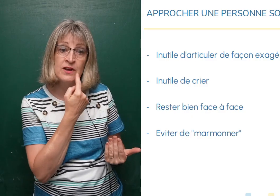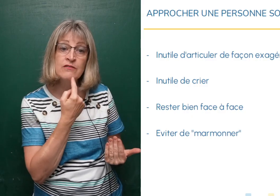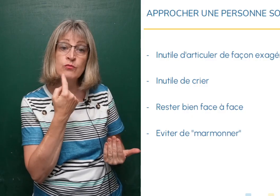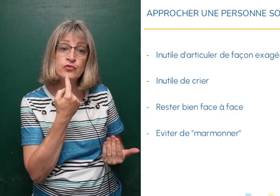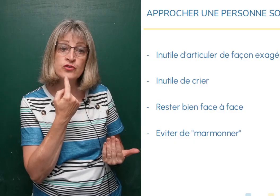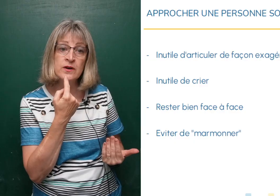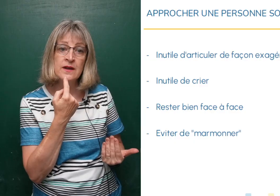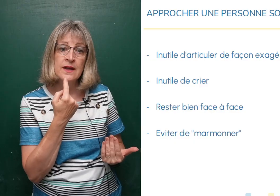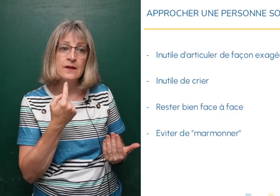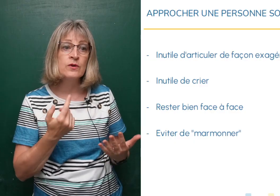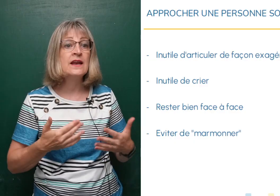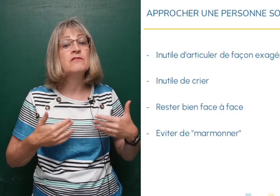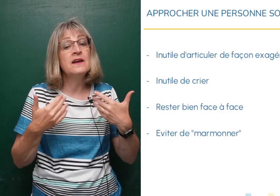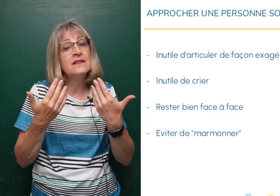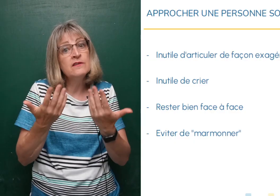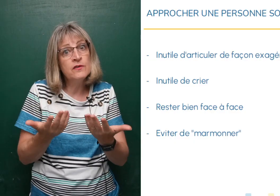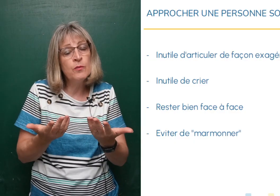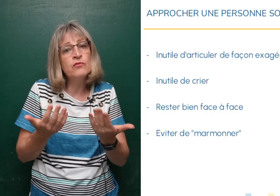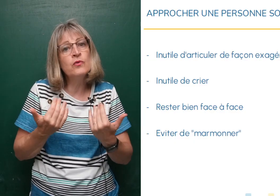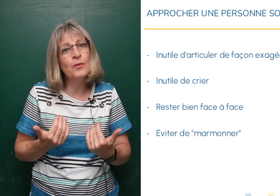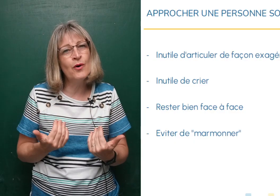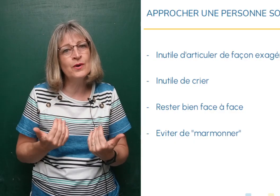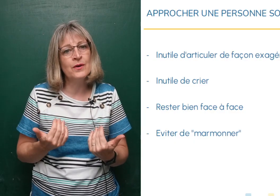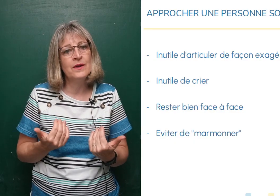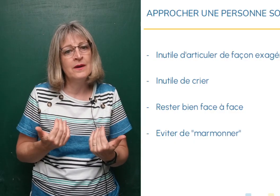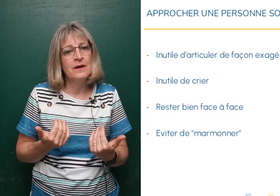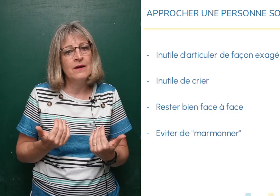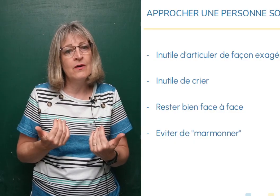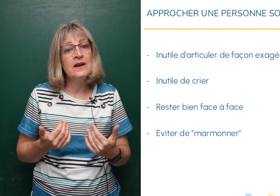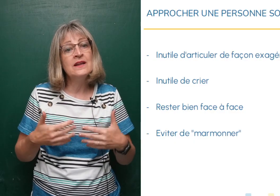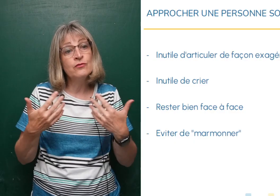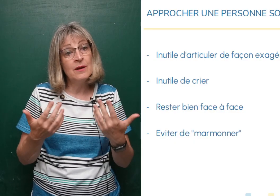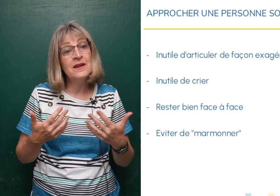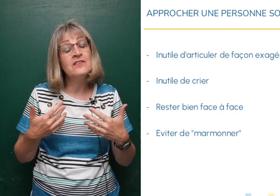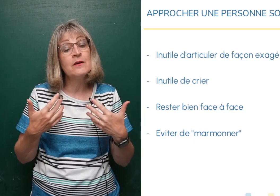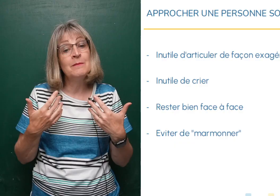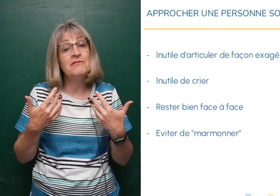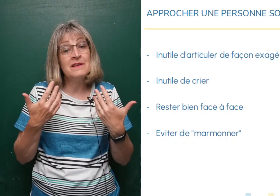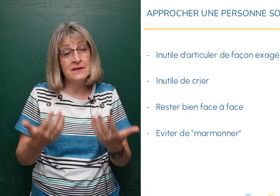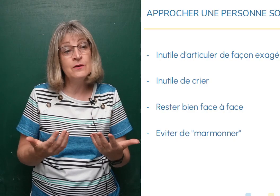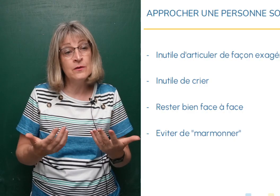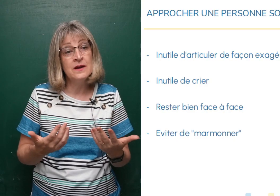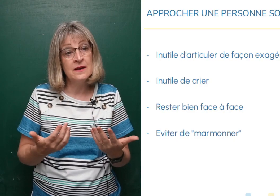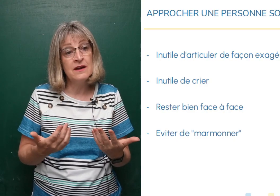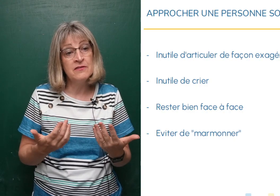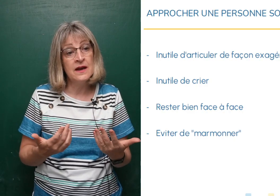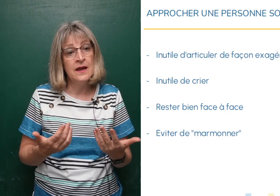lèvres bougent. Donc elle fait un effort pour vous comprendre. Or, la lecture labiale, c'est quand même fatigant, hein, à faire.